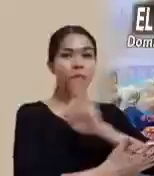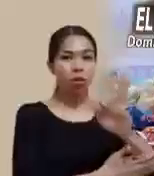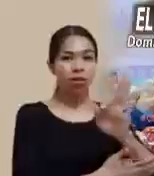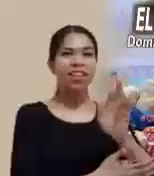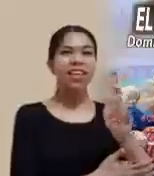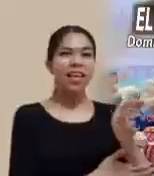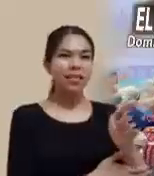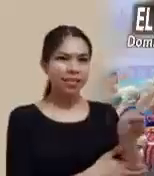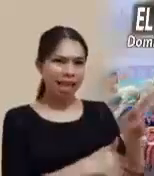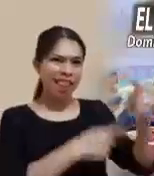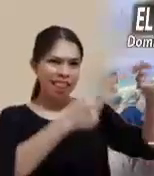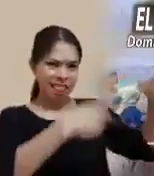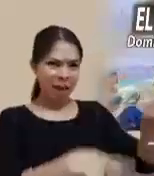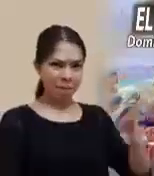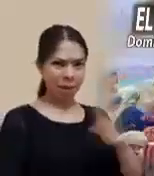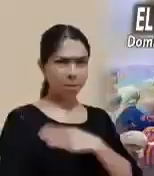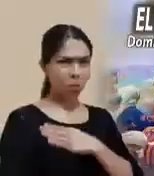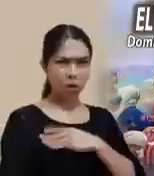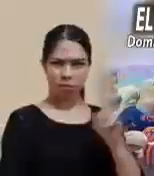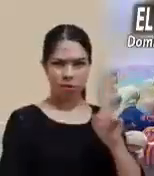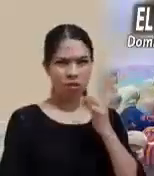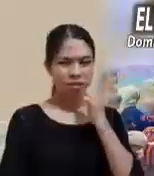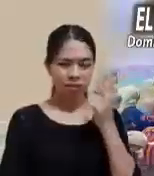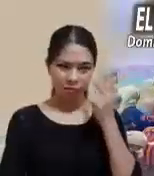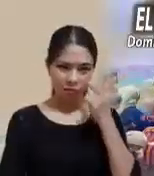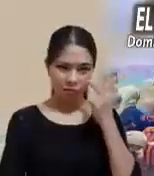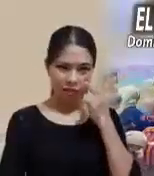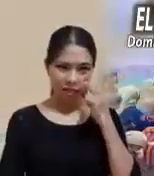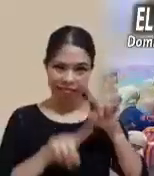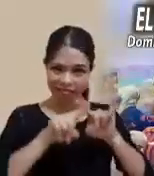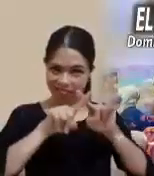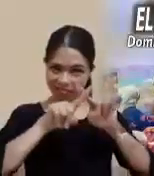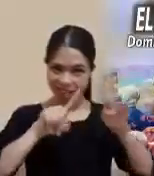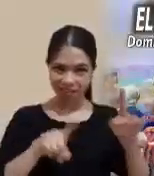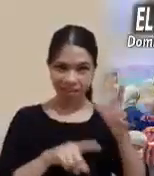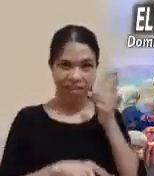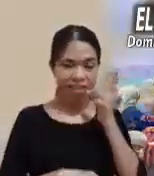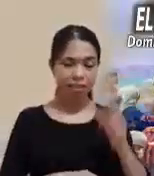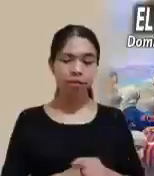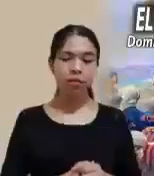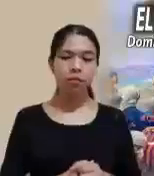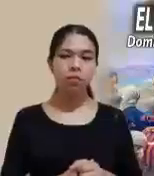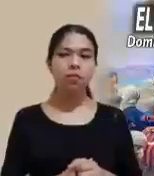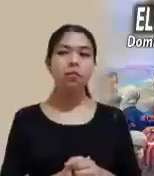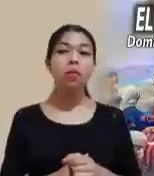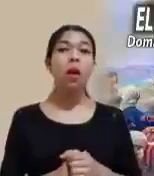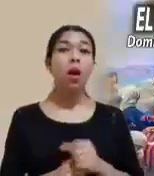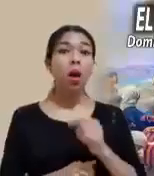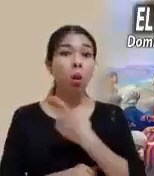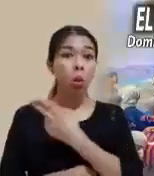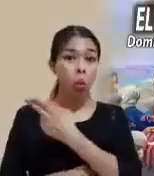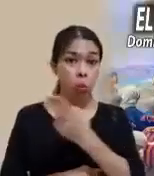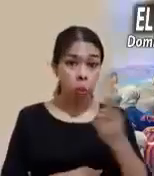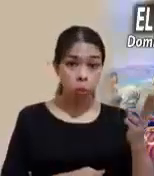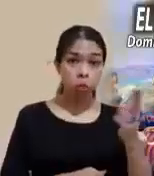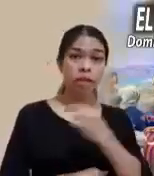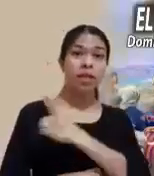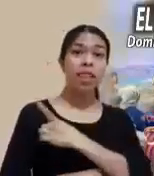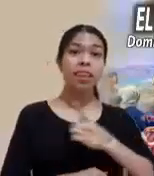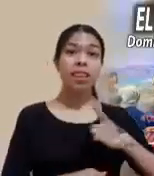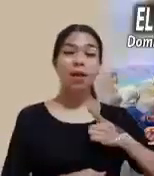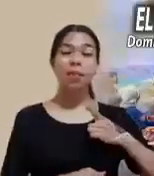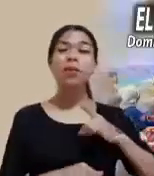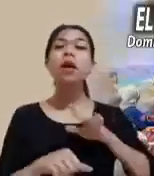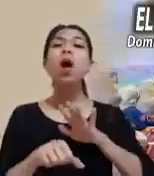amigos. Nosotros ahora también tendríamos que cuestionarnos seriamente sobre nuestro empeño en crear y favorecer